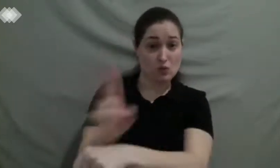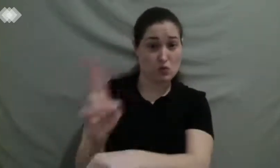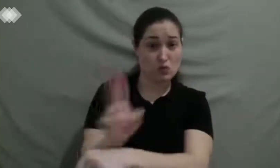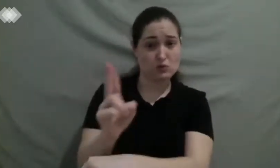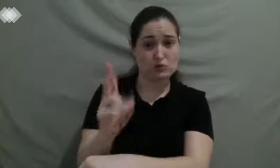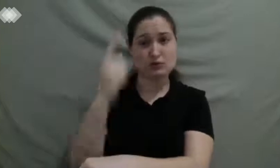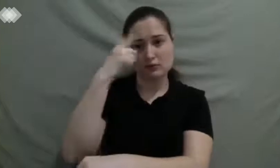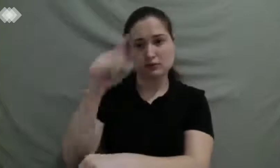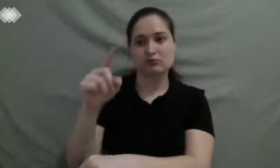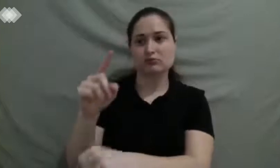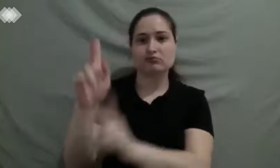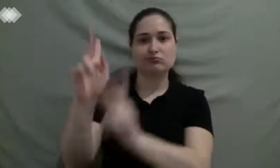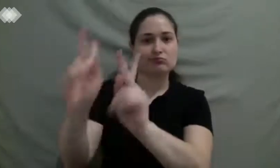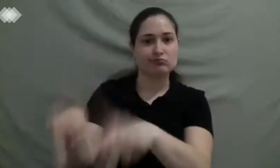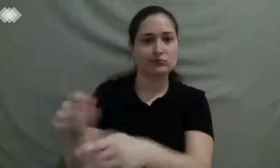informaciones,